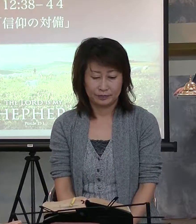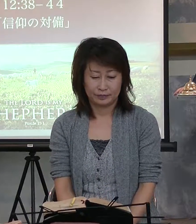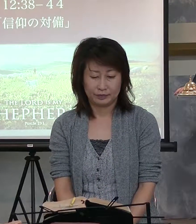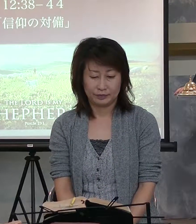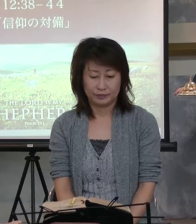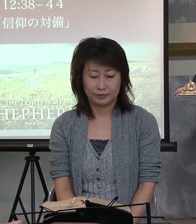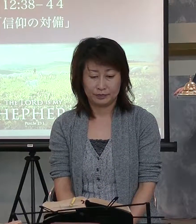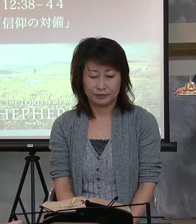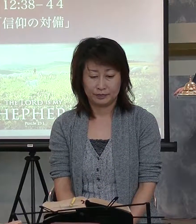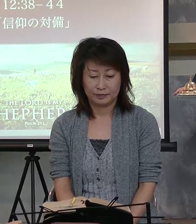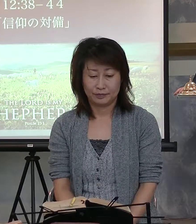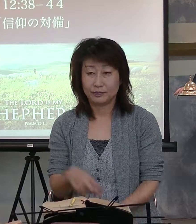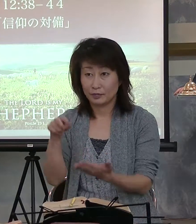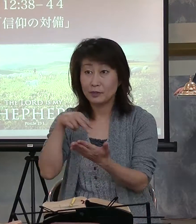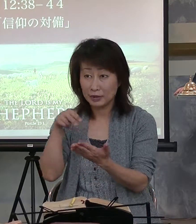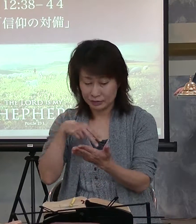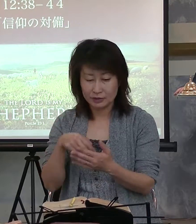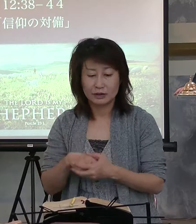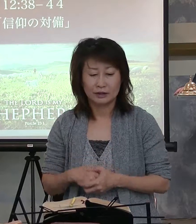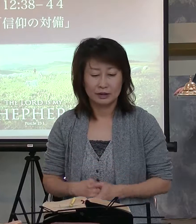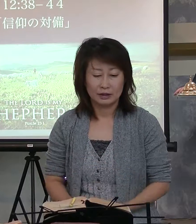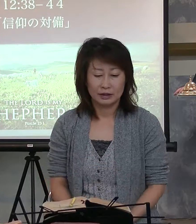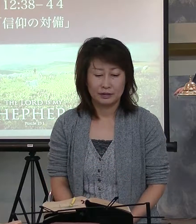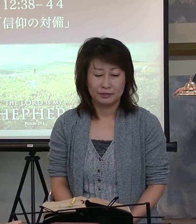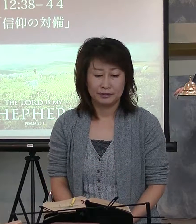では、御言葉をお読みいたします。